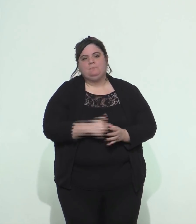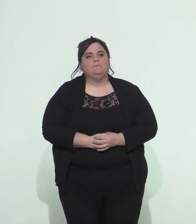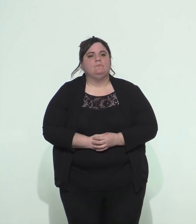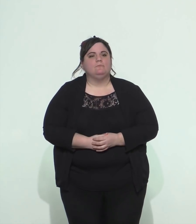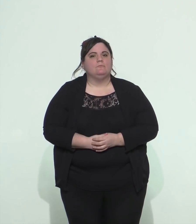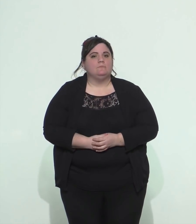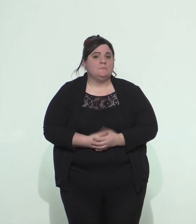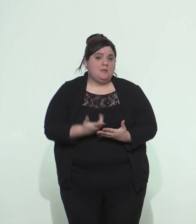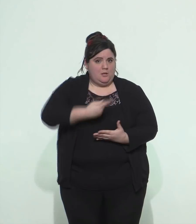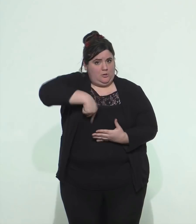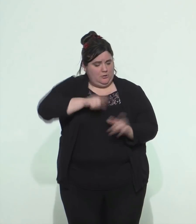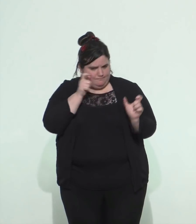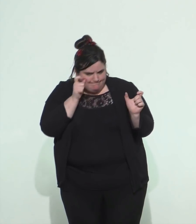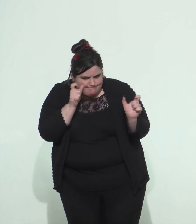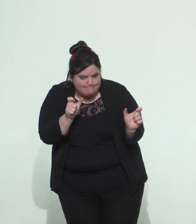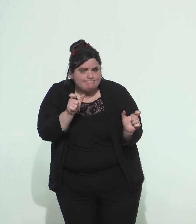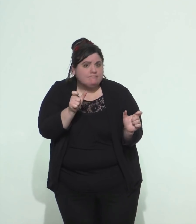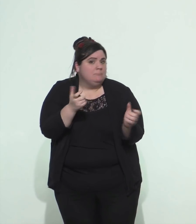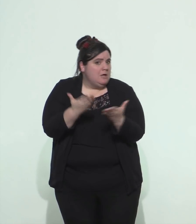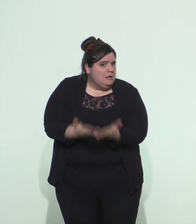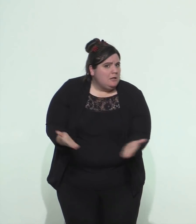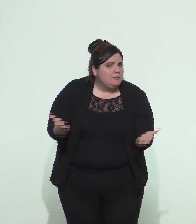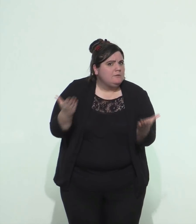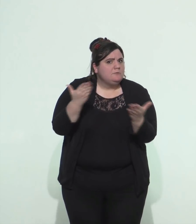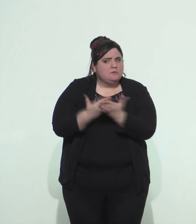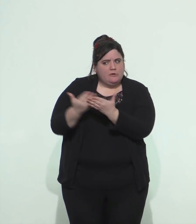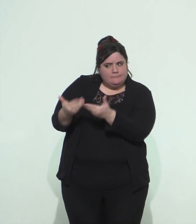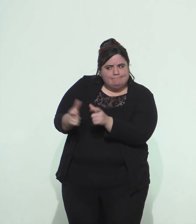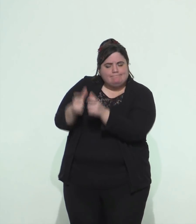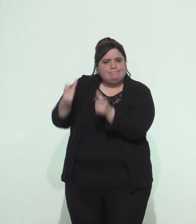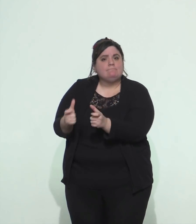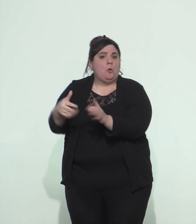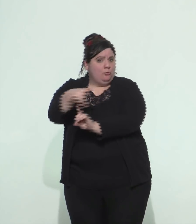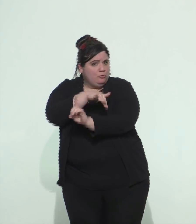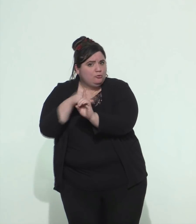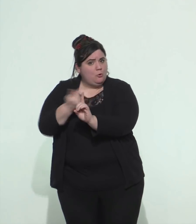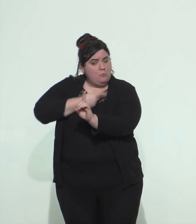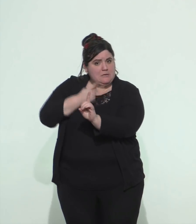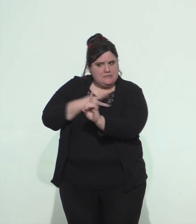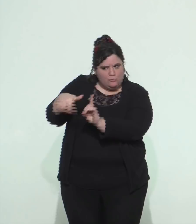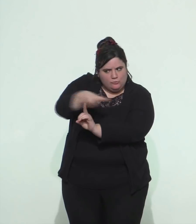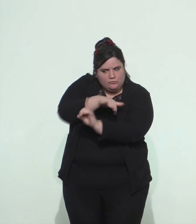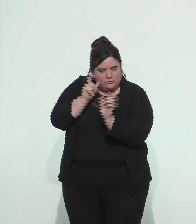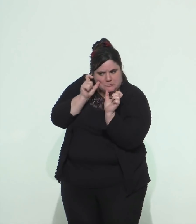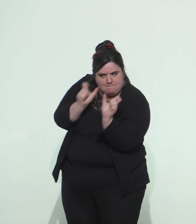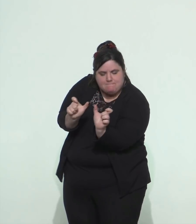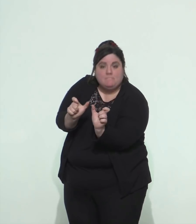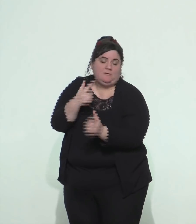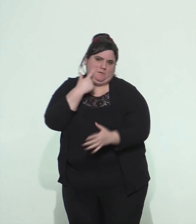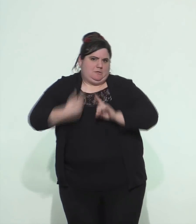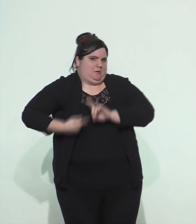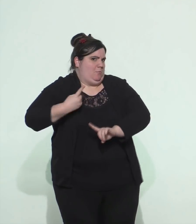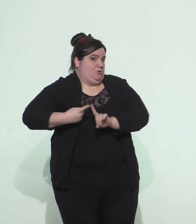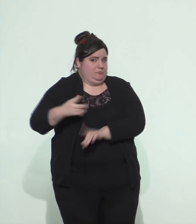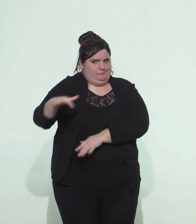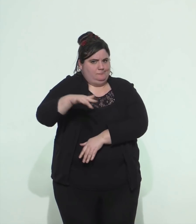Nous surveillons avec beaucoup d'attention la situation dans les établissements sociaux et médico-sociaux. Vous savez que c'est un secteur fondamental, le secteur